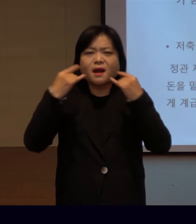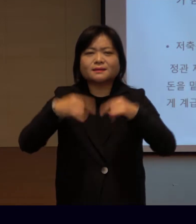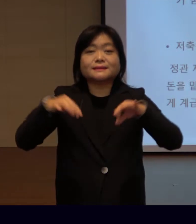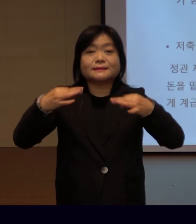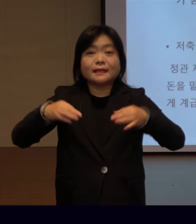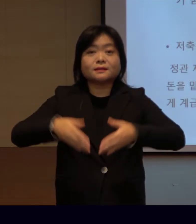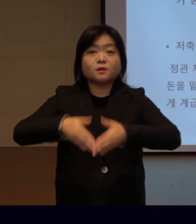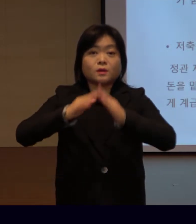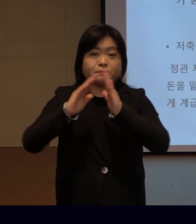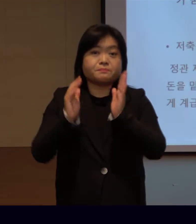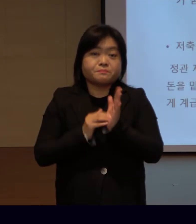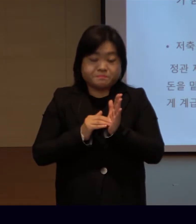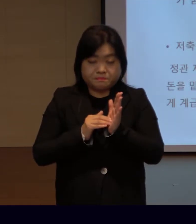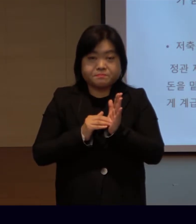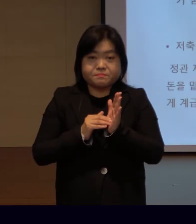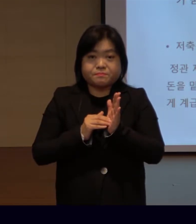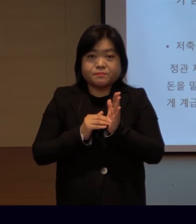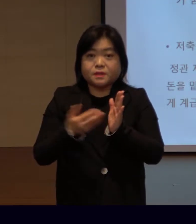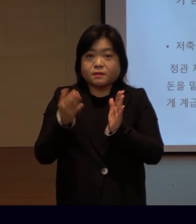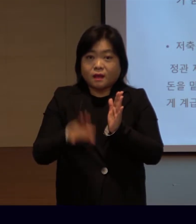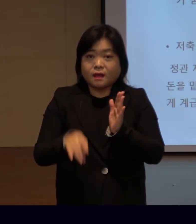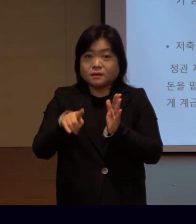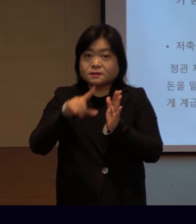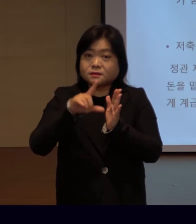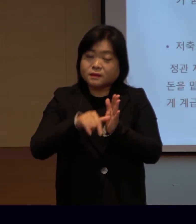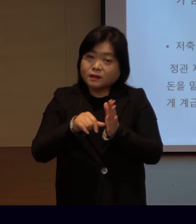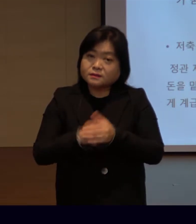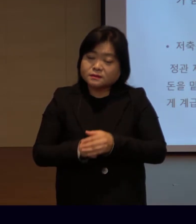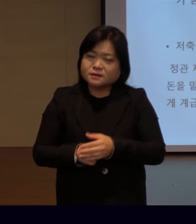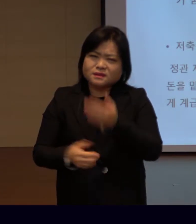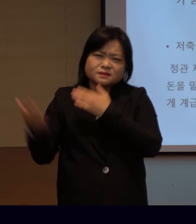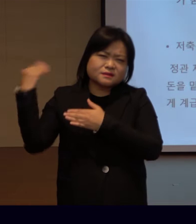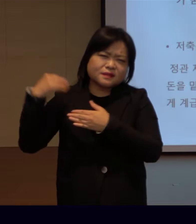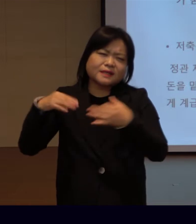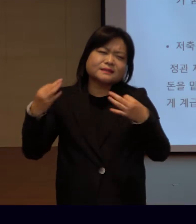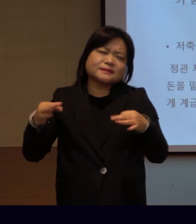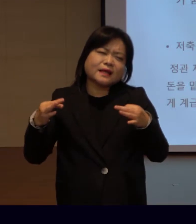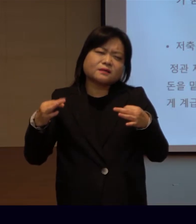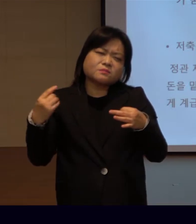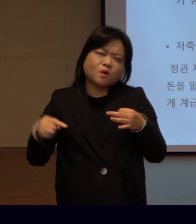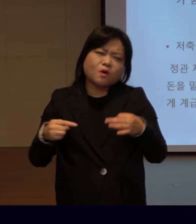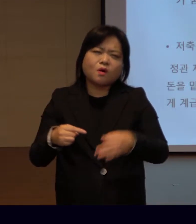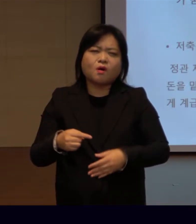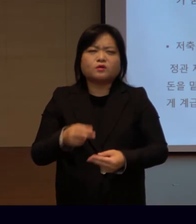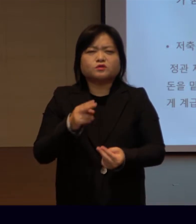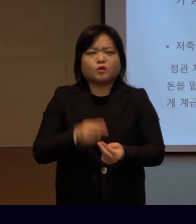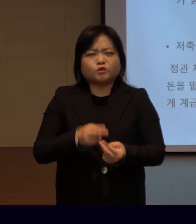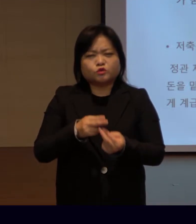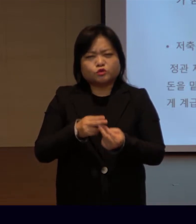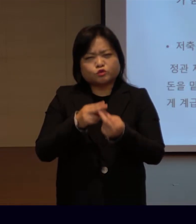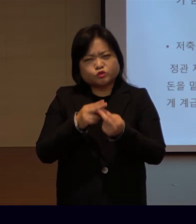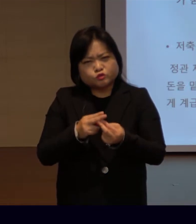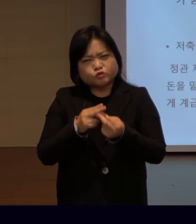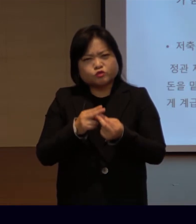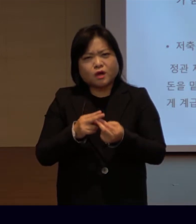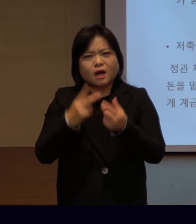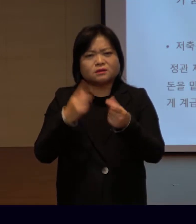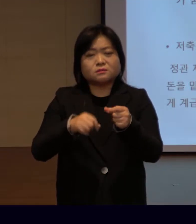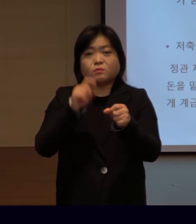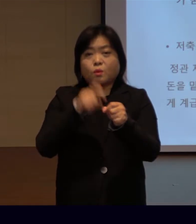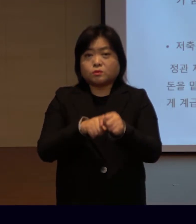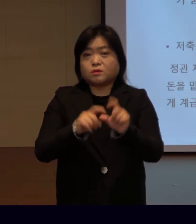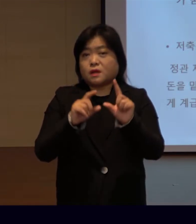이제 설립되었는데 그 당시에 은행이라는 것은 저축이나 이런 걸